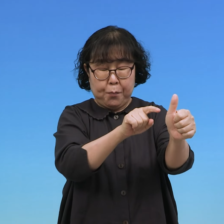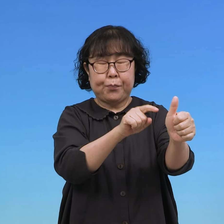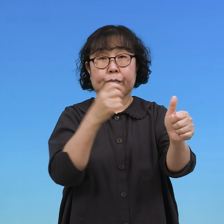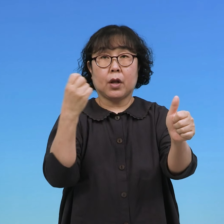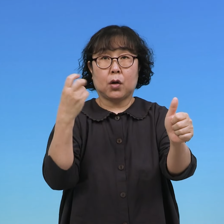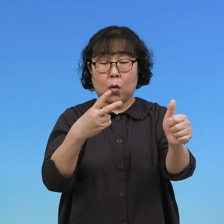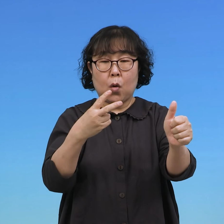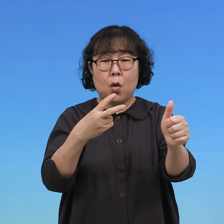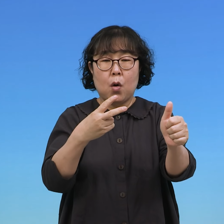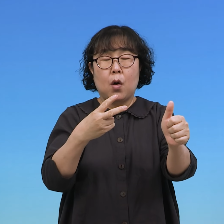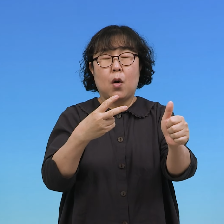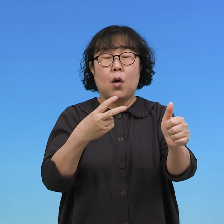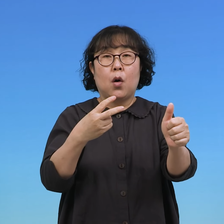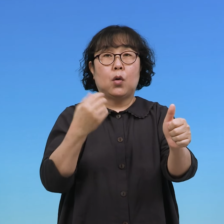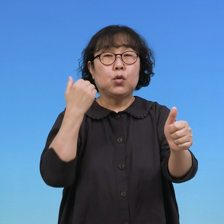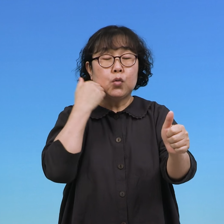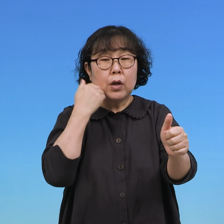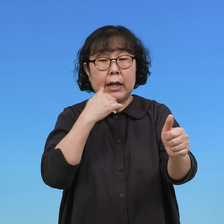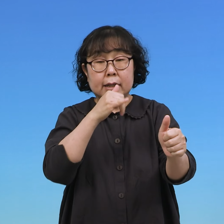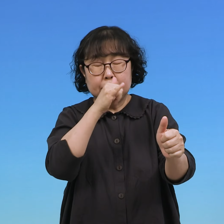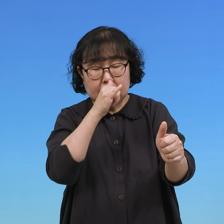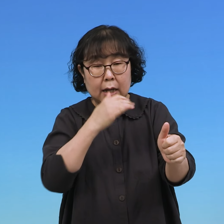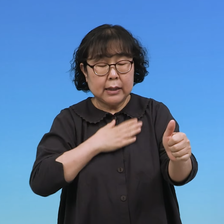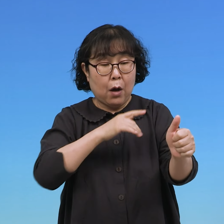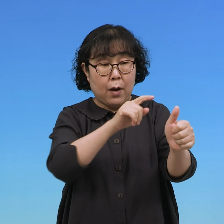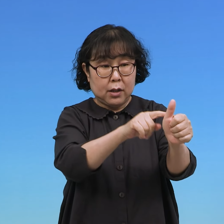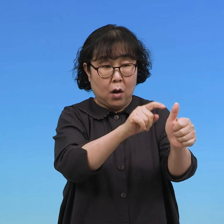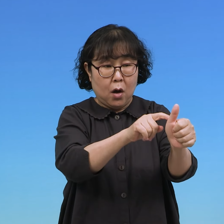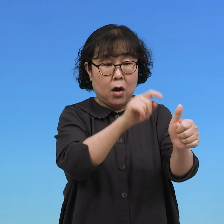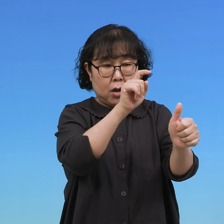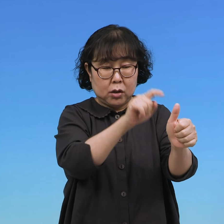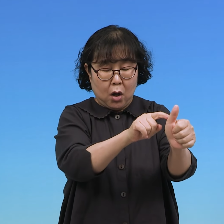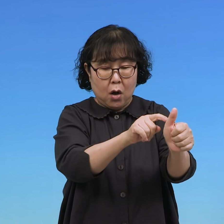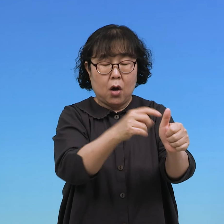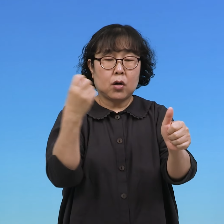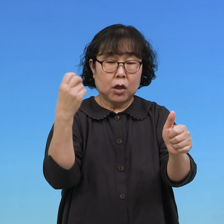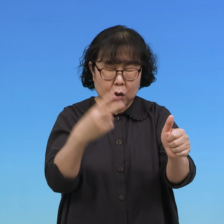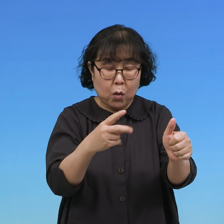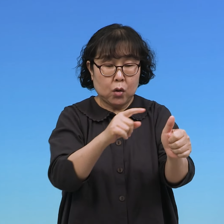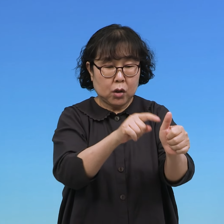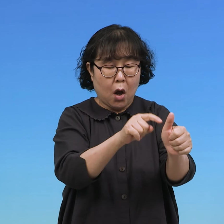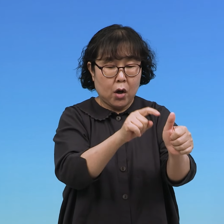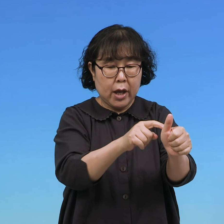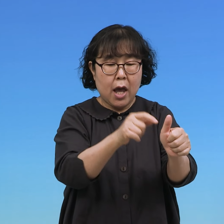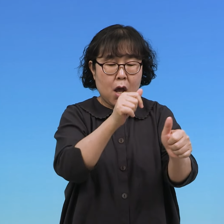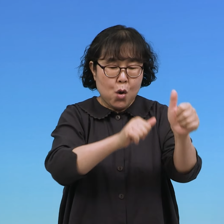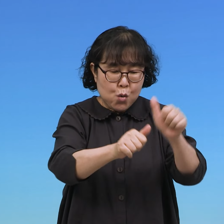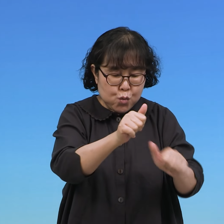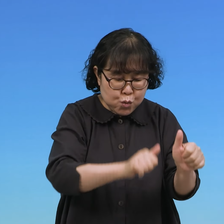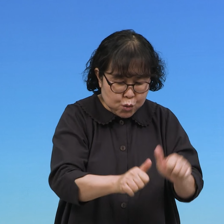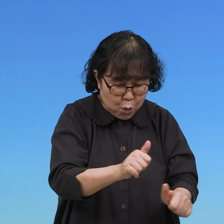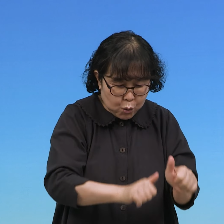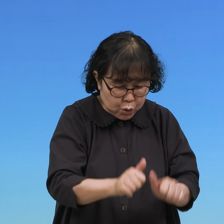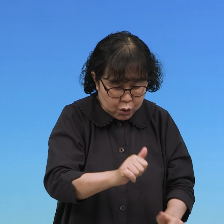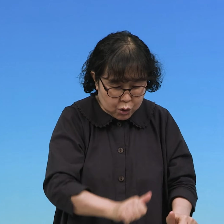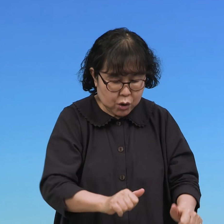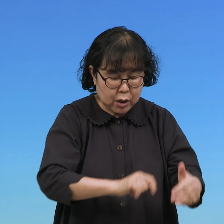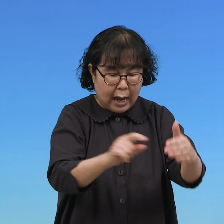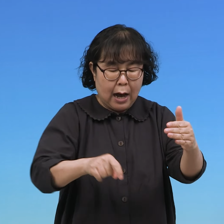아브라함, 그렇게 끝나지 않고 누구를 개입시키냐 보니까 나와 너 및 너의 대대 후손